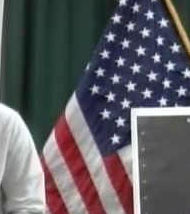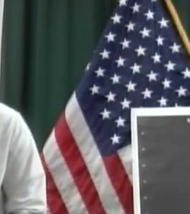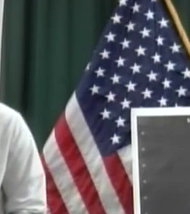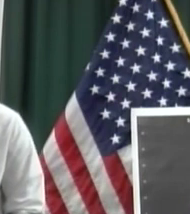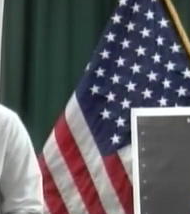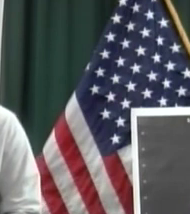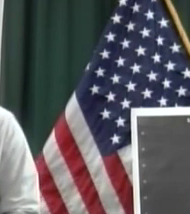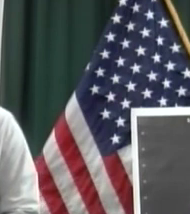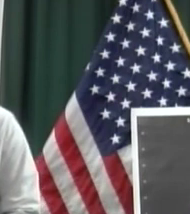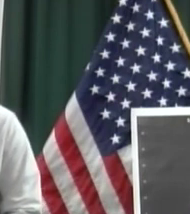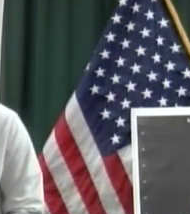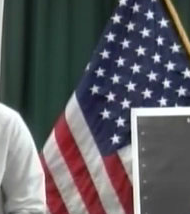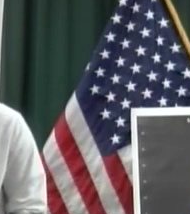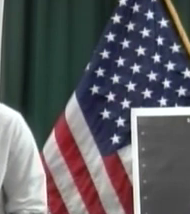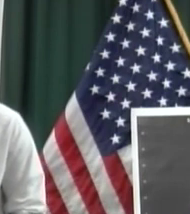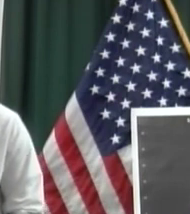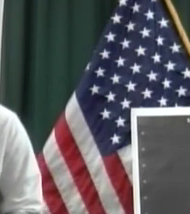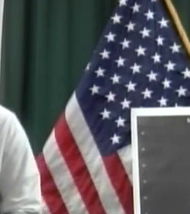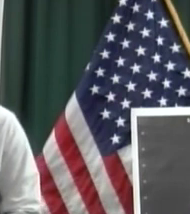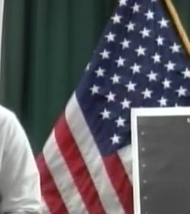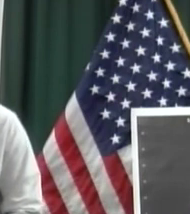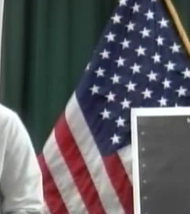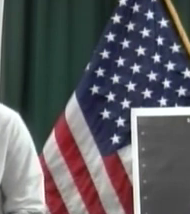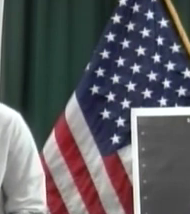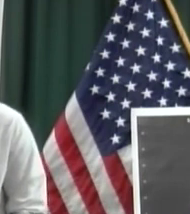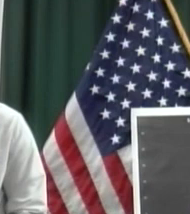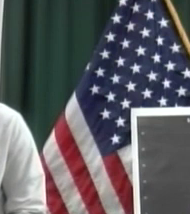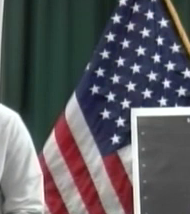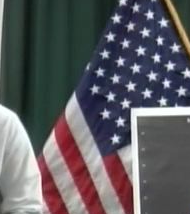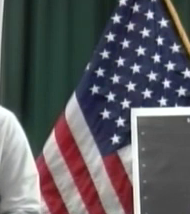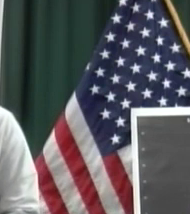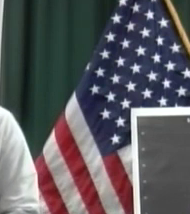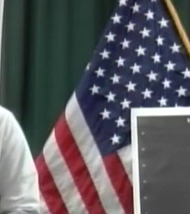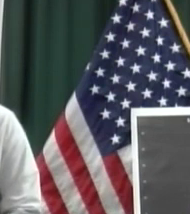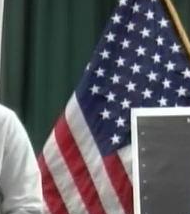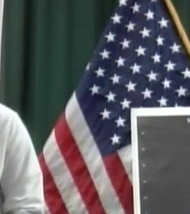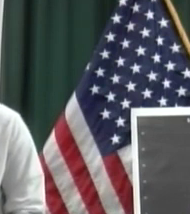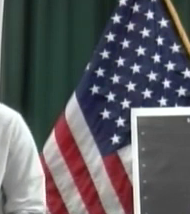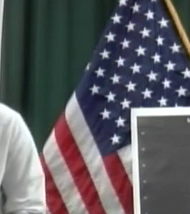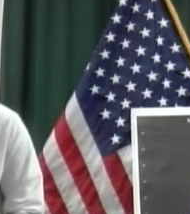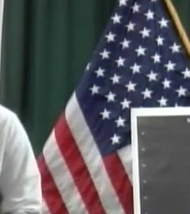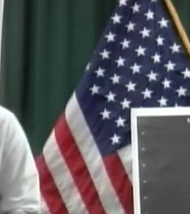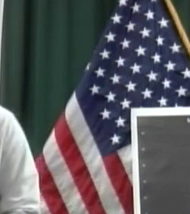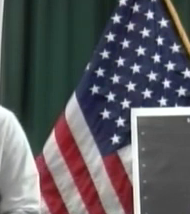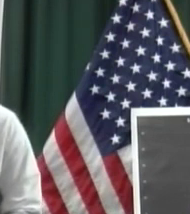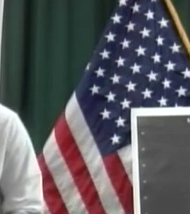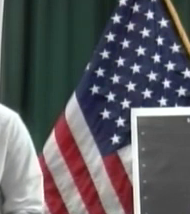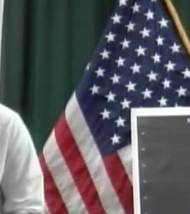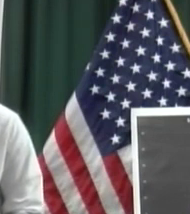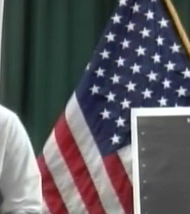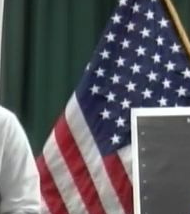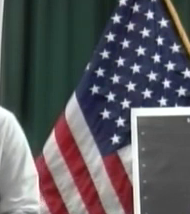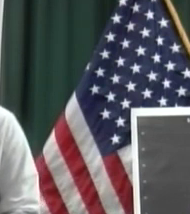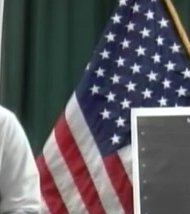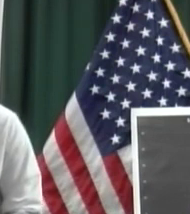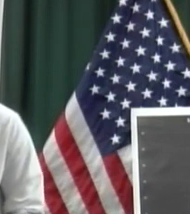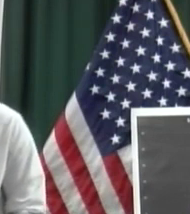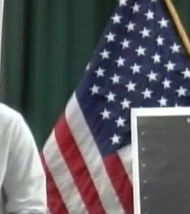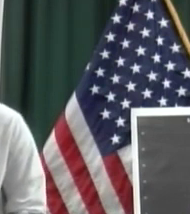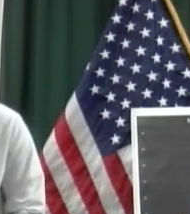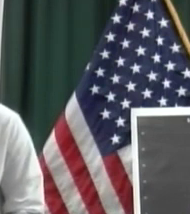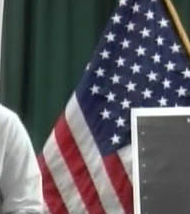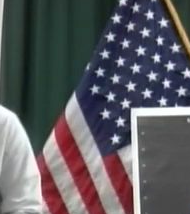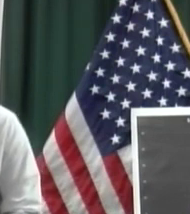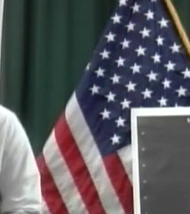el riesgo de ahogamiento de aguas abiertas aumentó con la edad. El niño promedio de